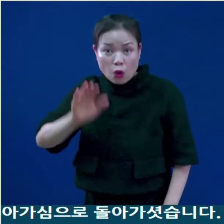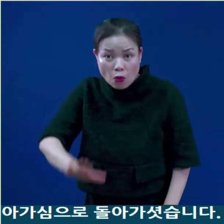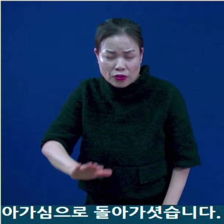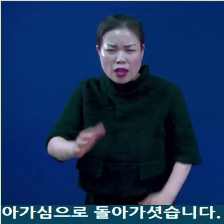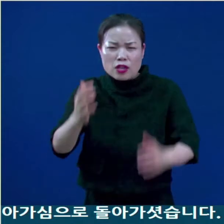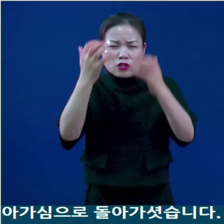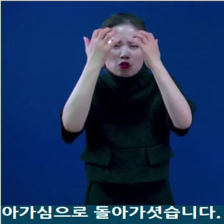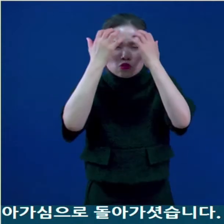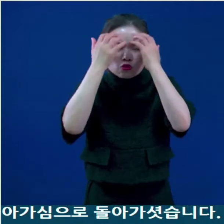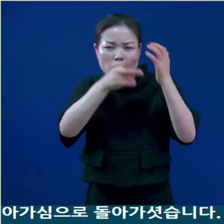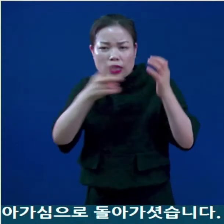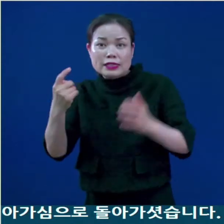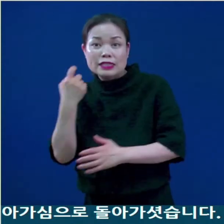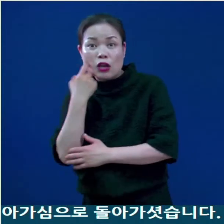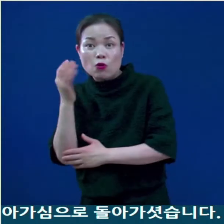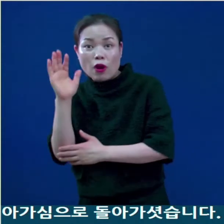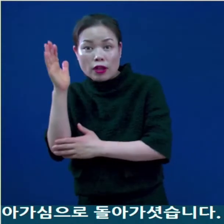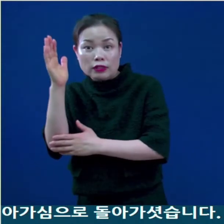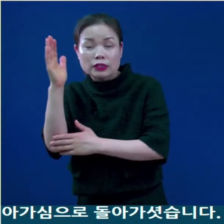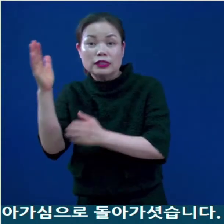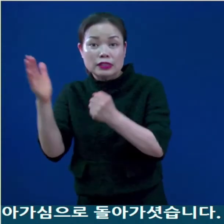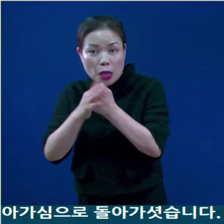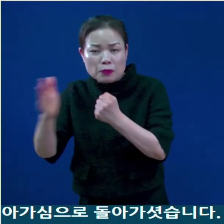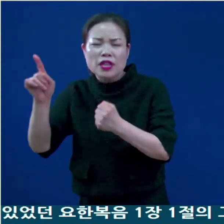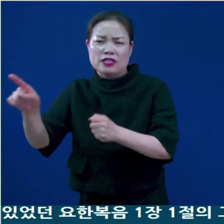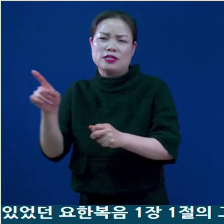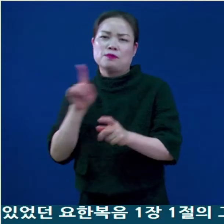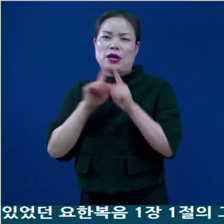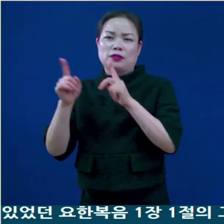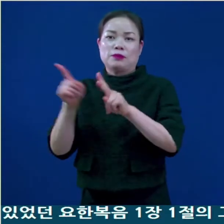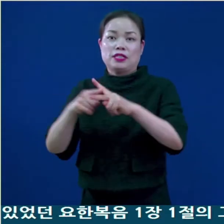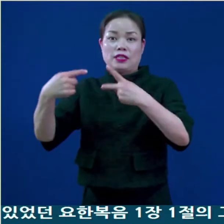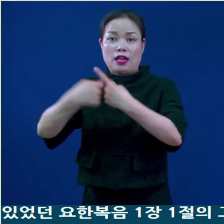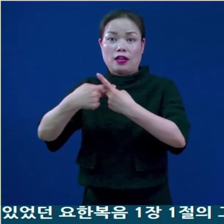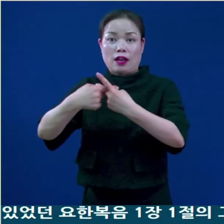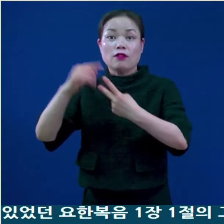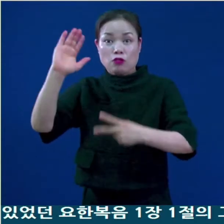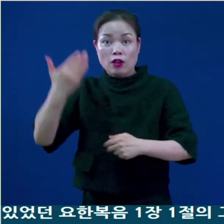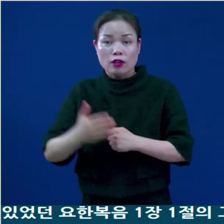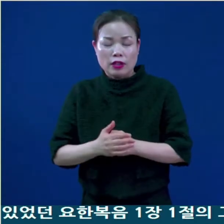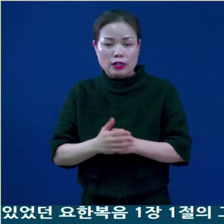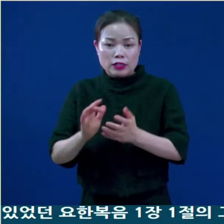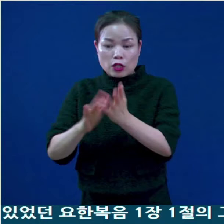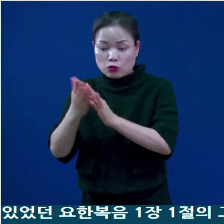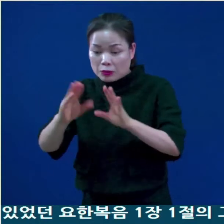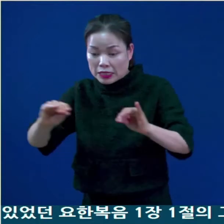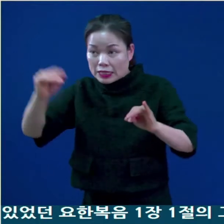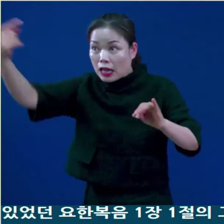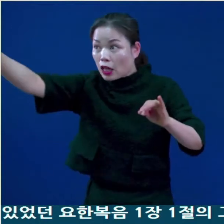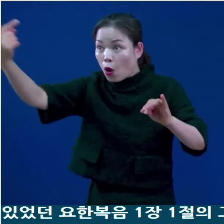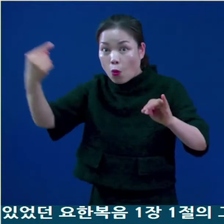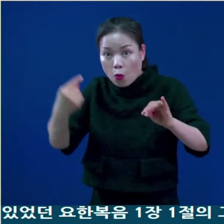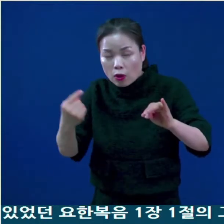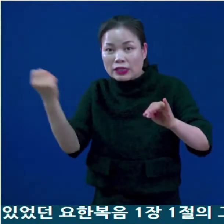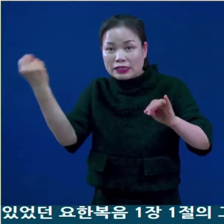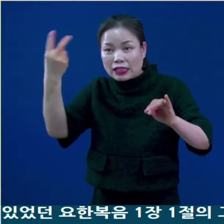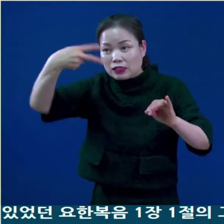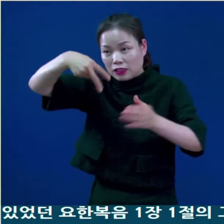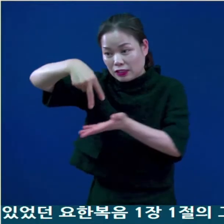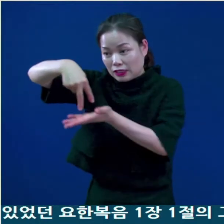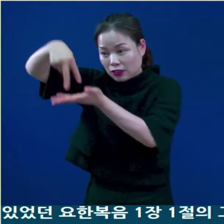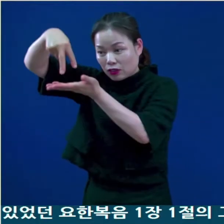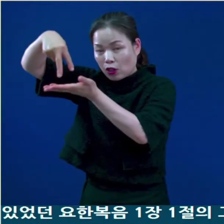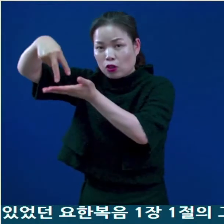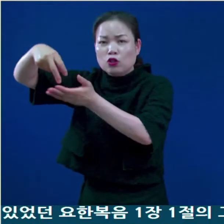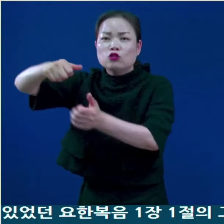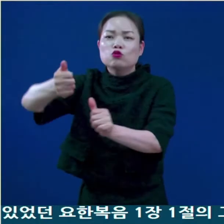순환이 영광이라고 이해를 탁 하니까 이게 이해되는 거야. 예수님이 이 땅에 오셨다가 돌아가신,